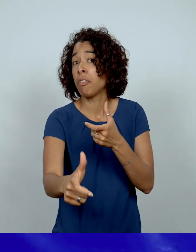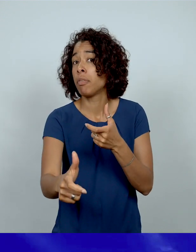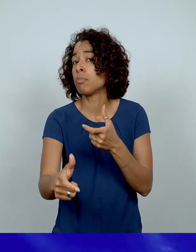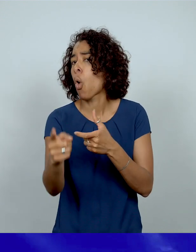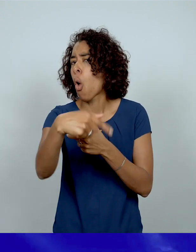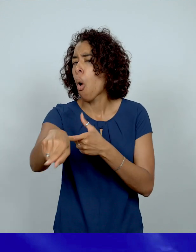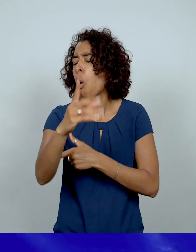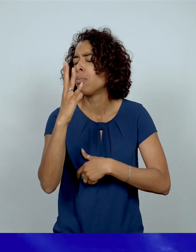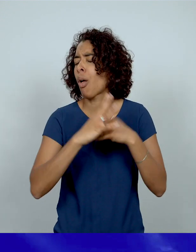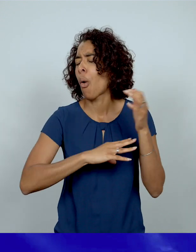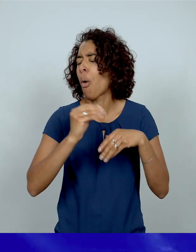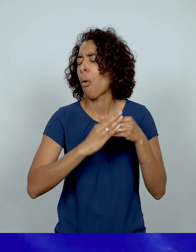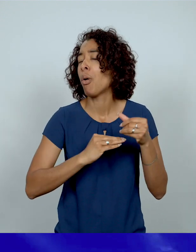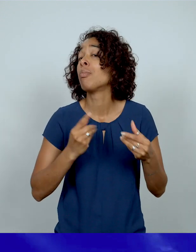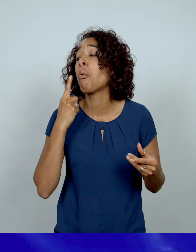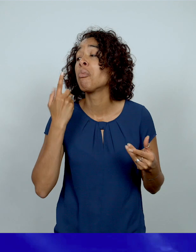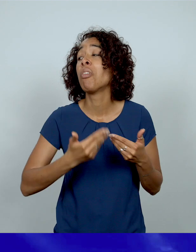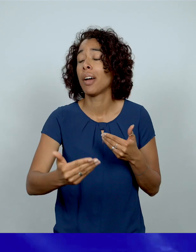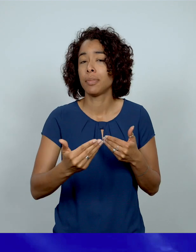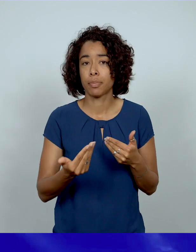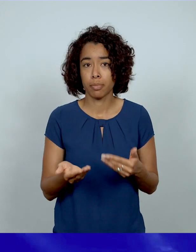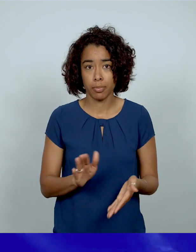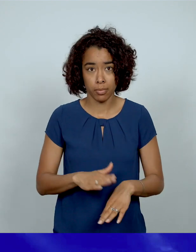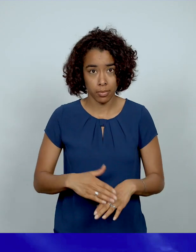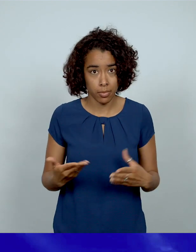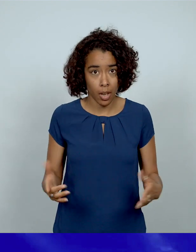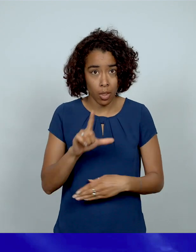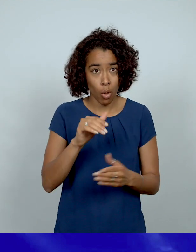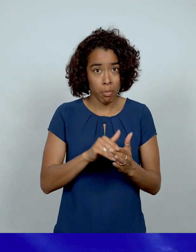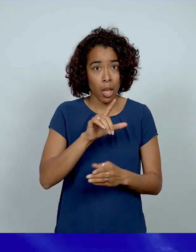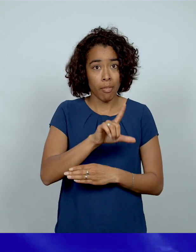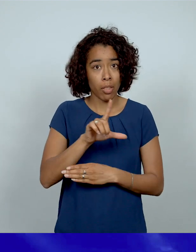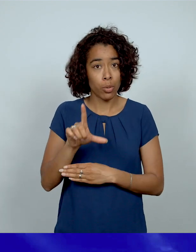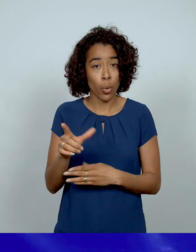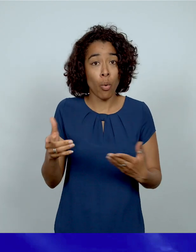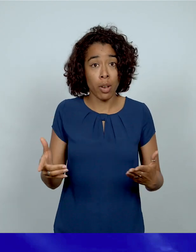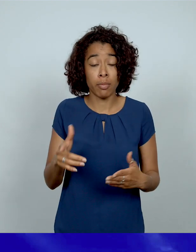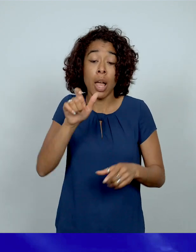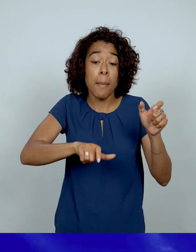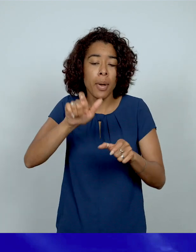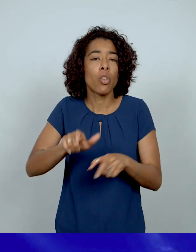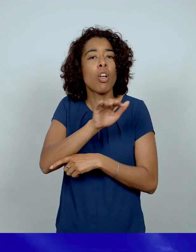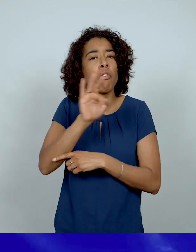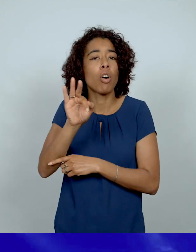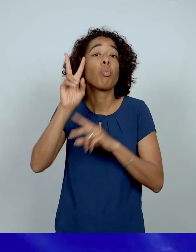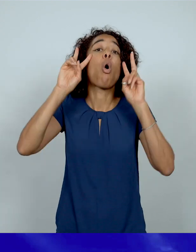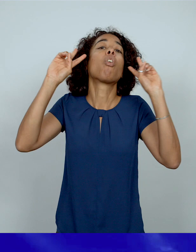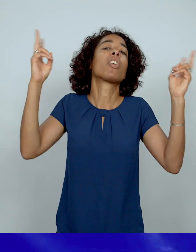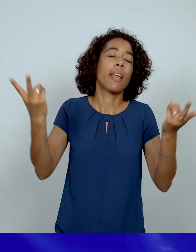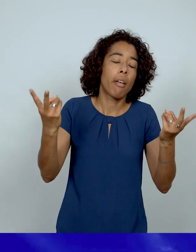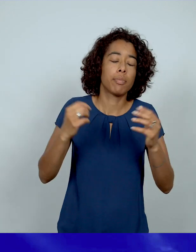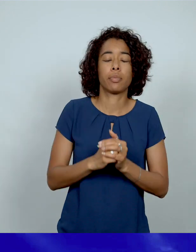verrez, les Français seront heureux. Aujourd'hui, en 2022, les Français, la plupart, sauf cas exceptionnels,